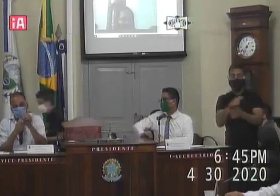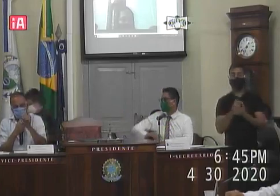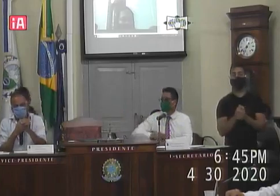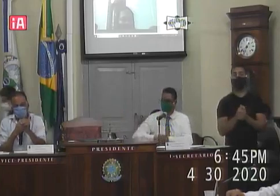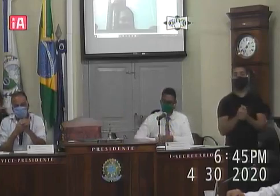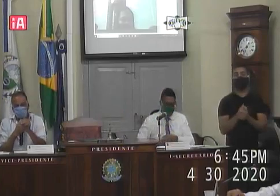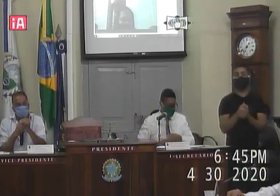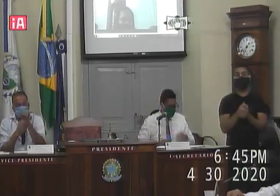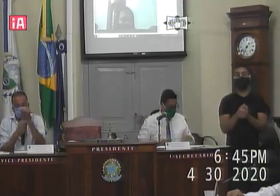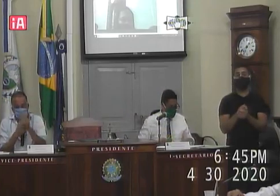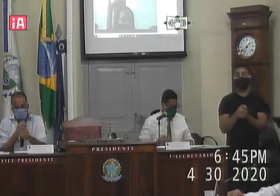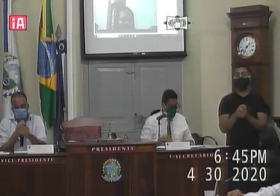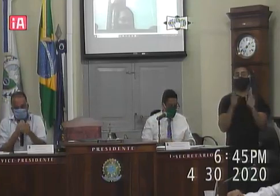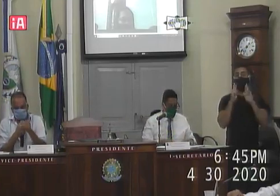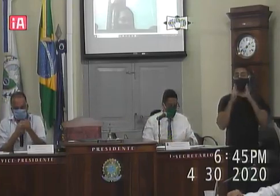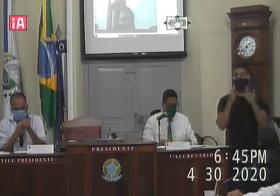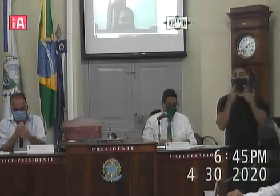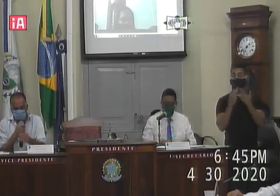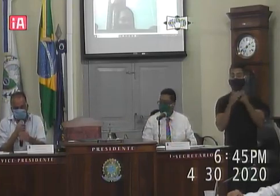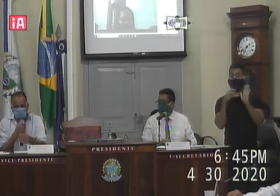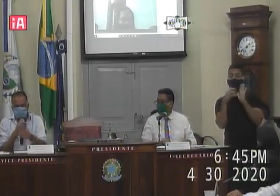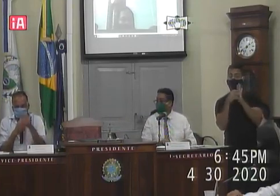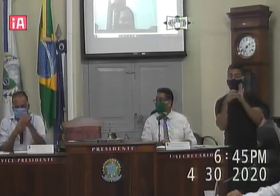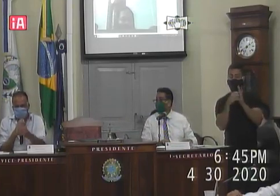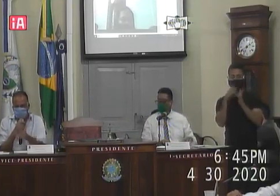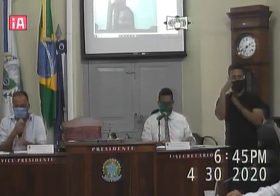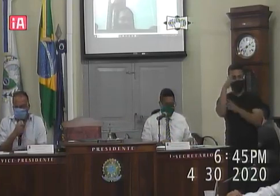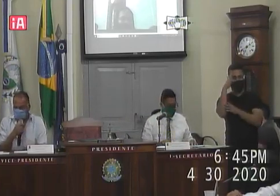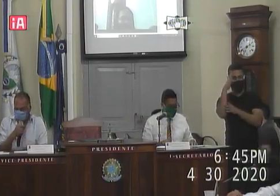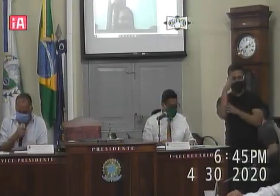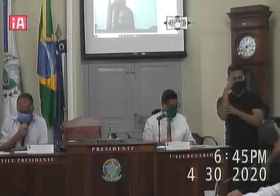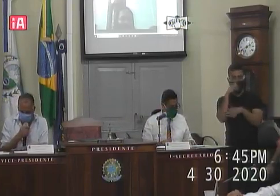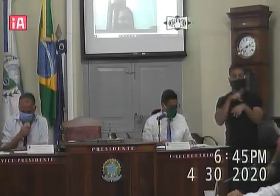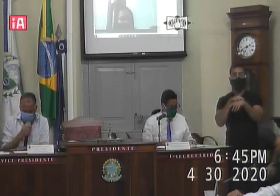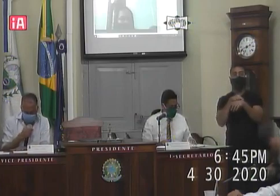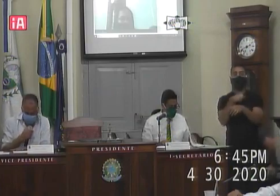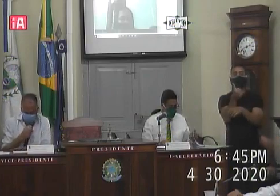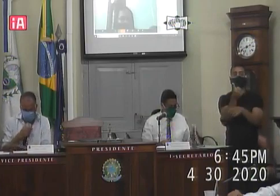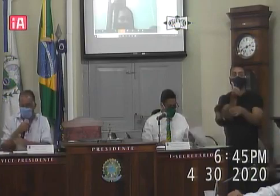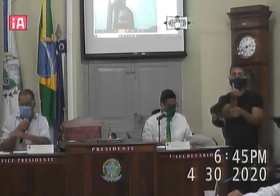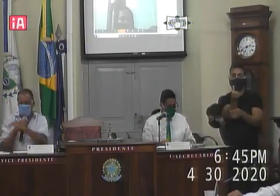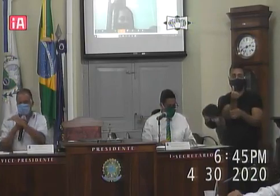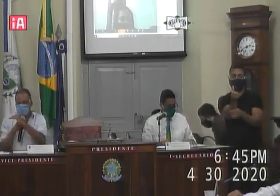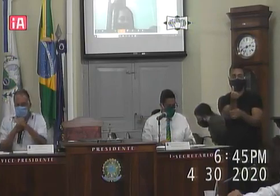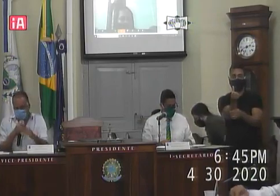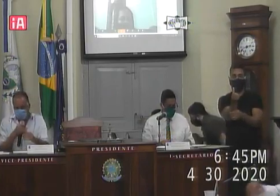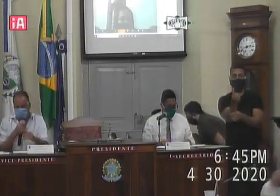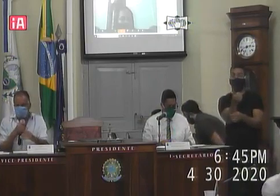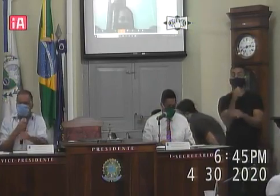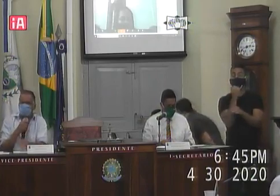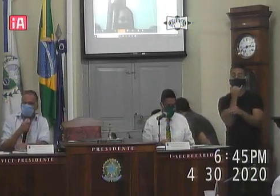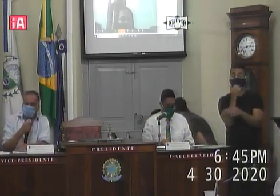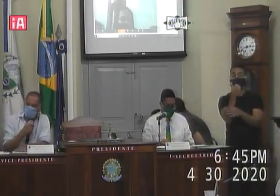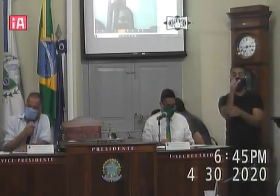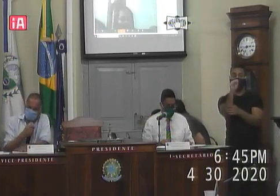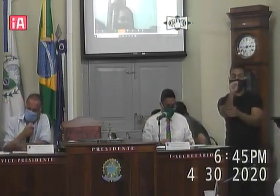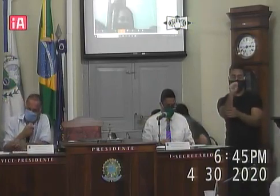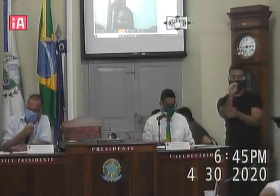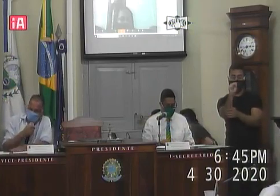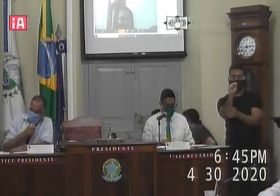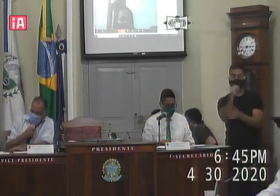às 18, toda quarta-feira, às 18 horas, sessão online fechada, sem os